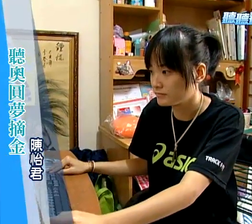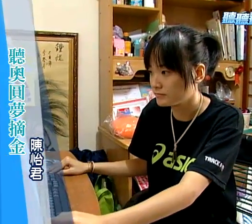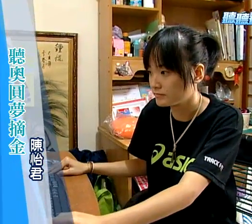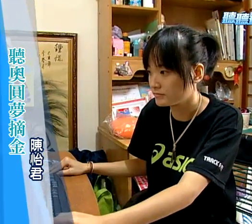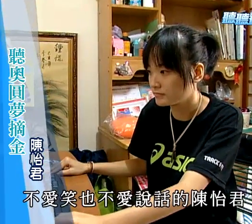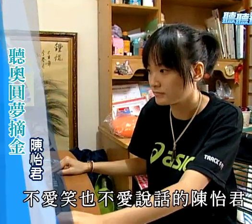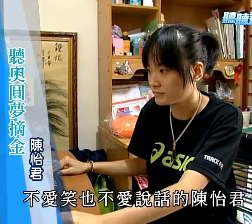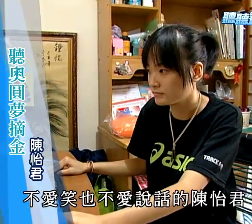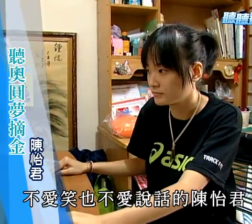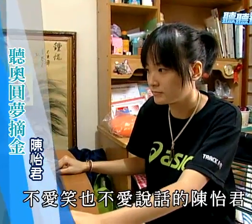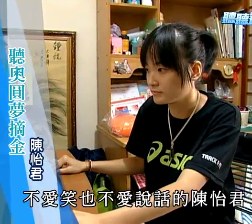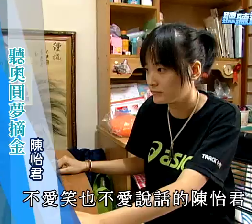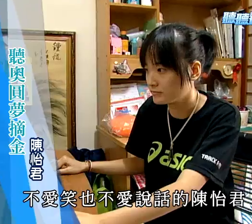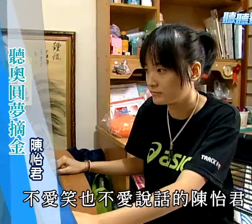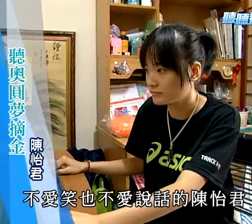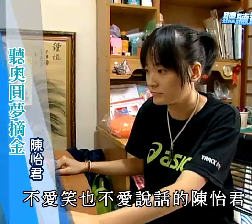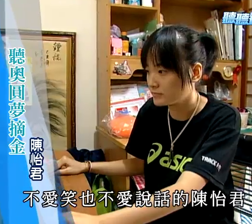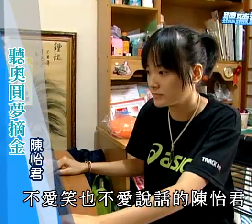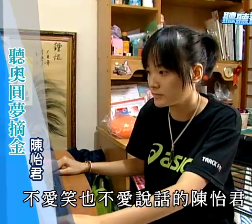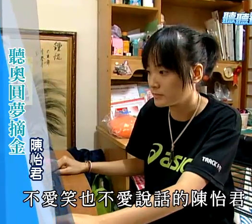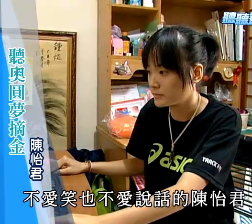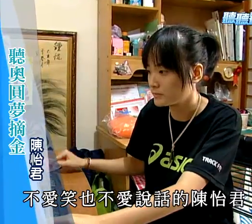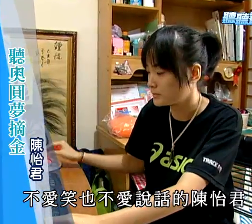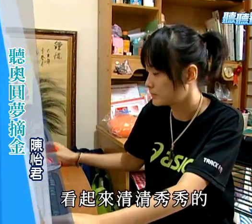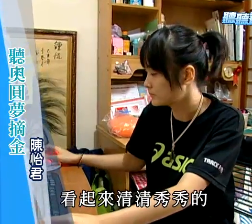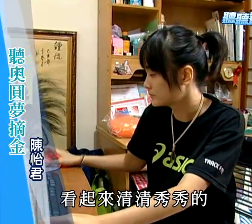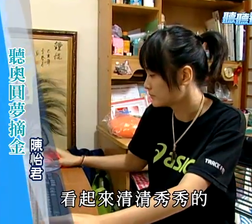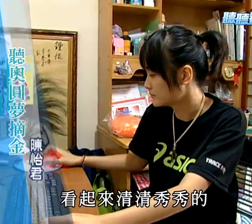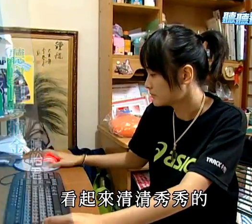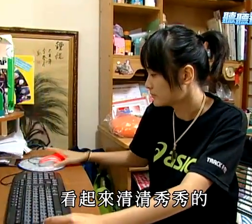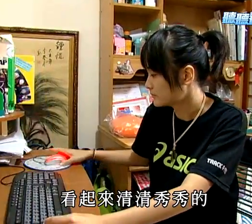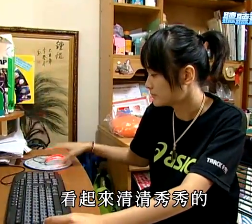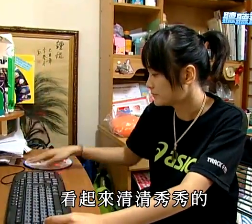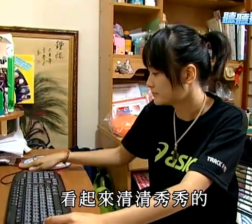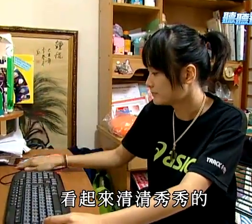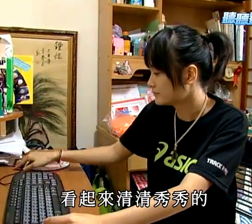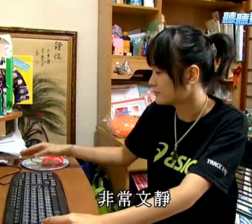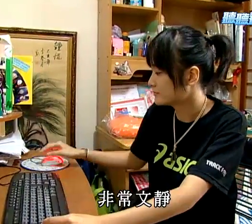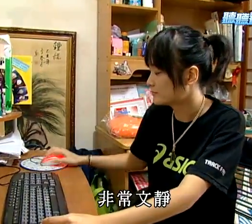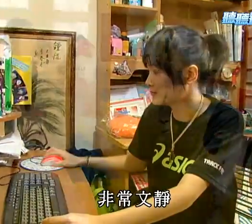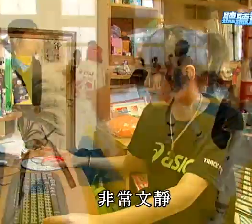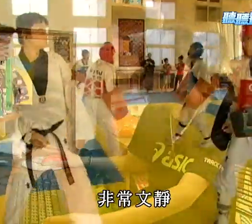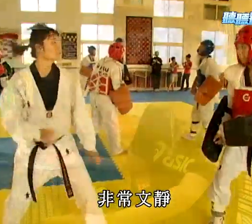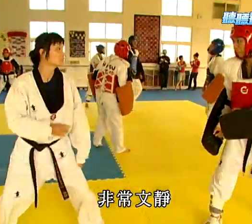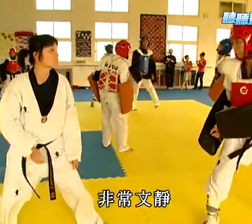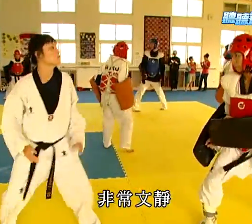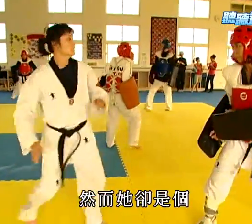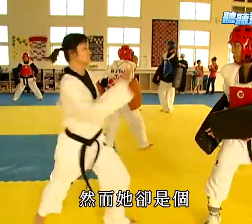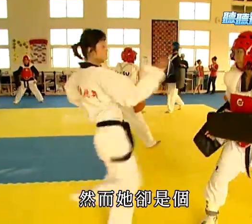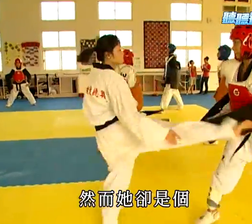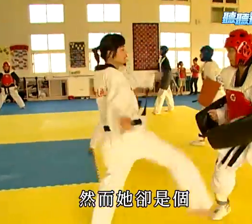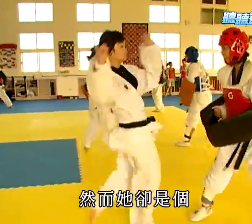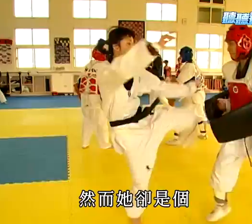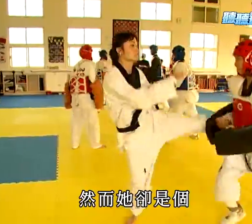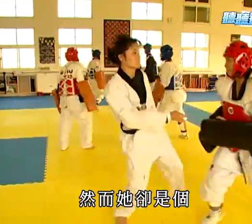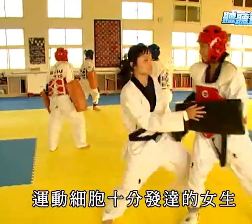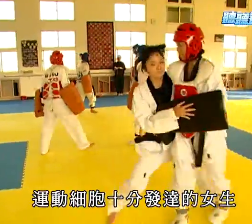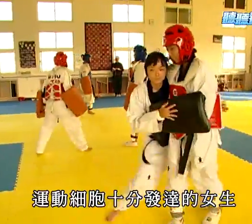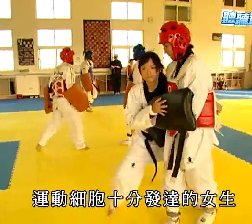不爱笑也不爱说话的陈怡君，看起来清清秀秀的，非常文静。然而她却是个运动细胞